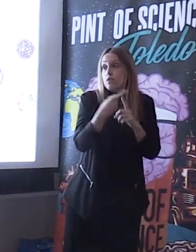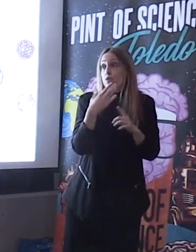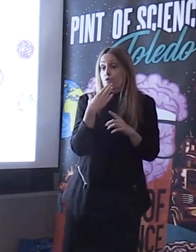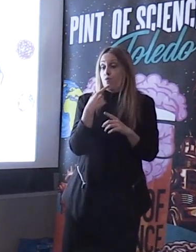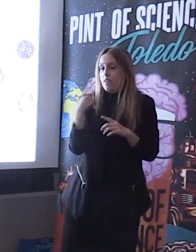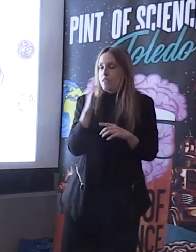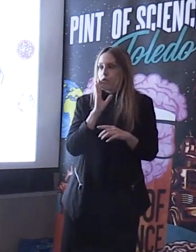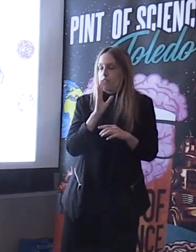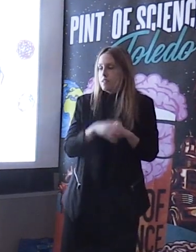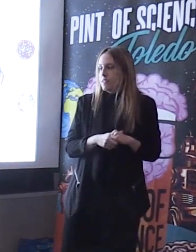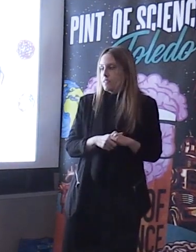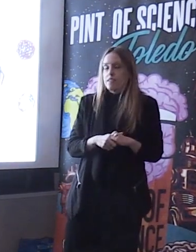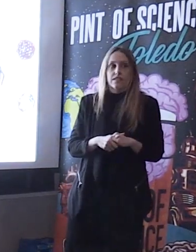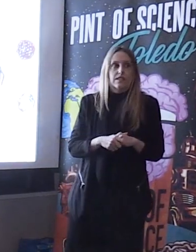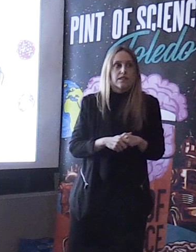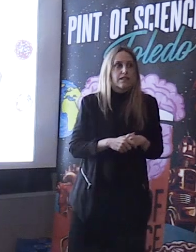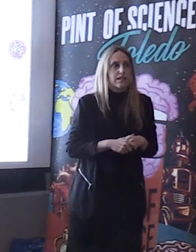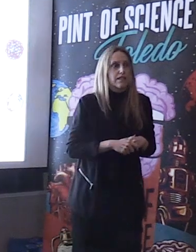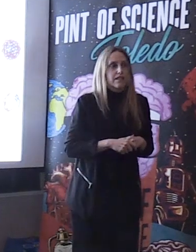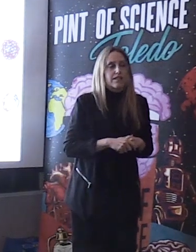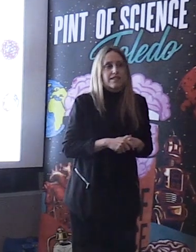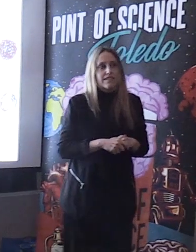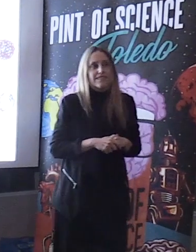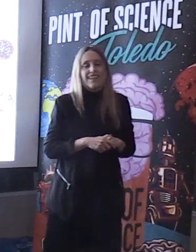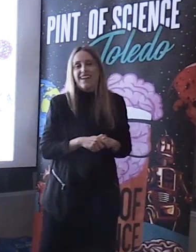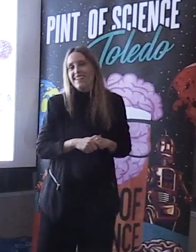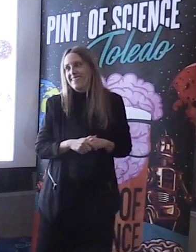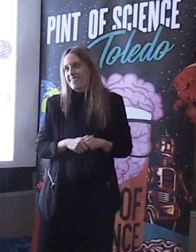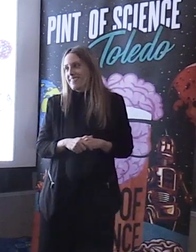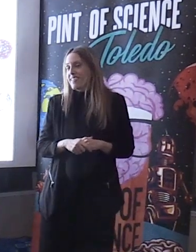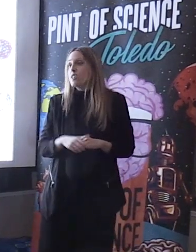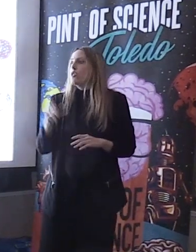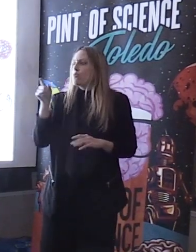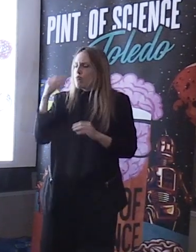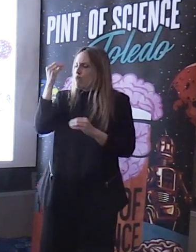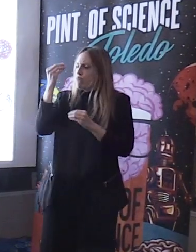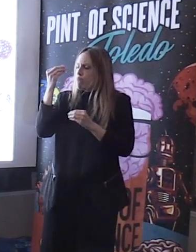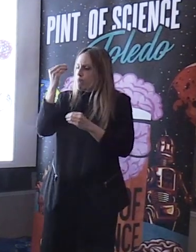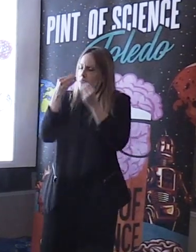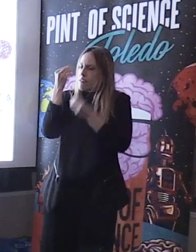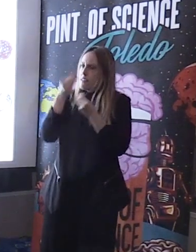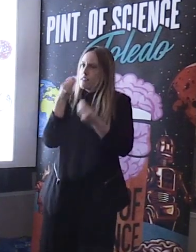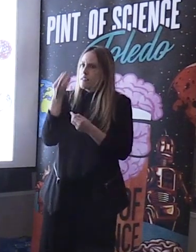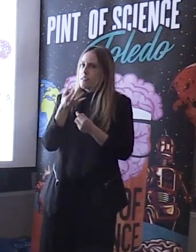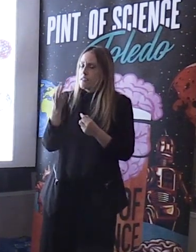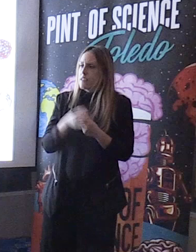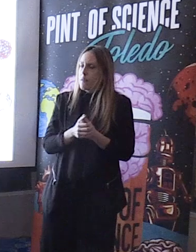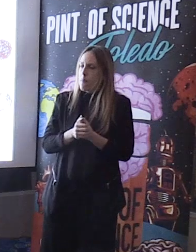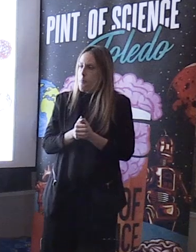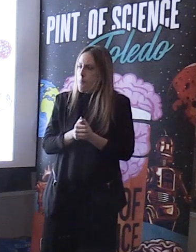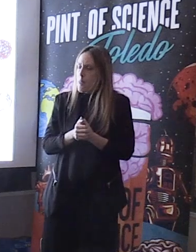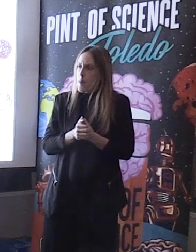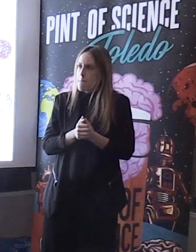dicho hace un minuto, justo cuando yo ya tenía la pregunta lista. ¿Cómo lo ves? ¿Sería,